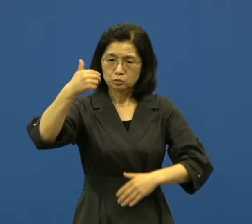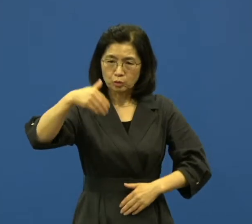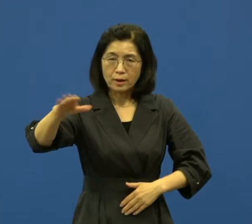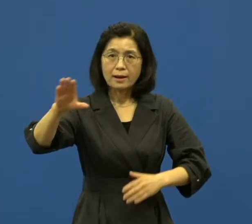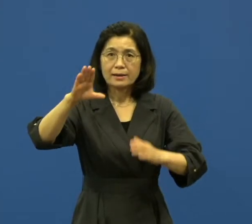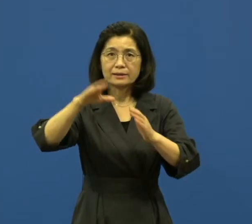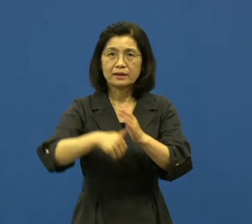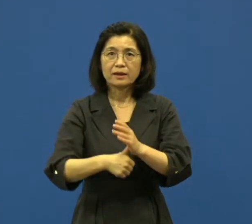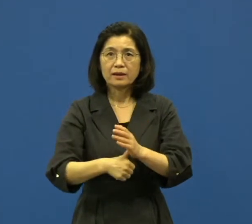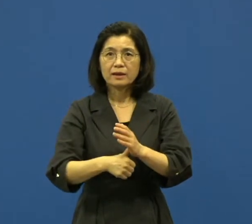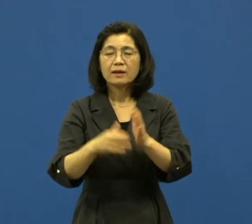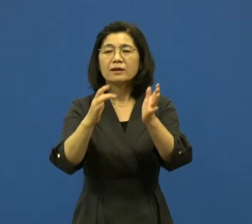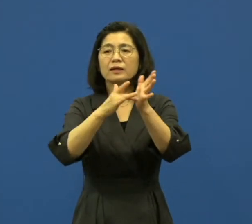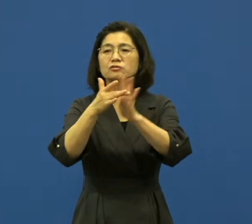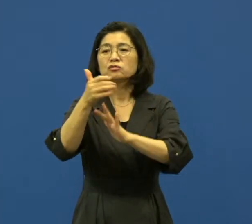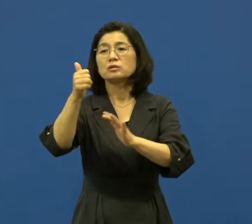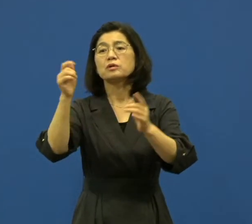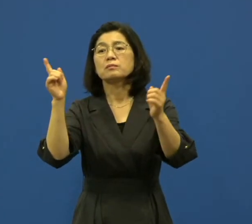오십니다.